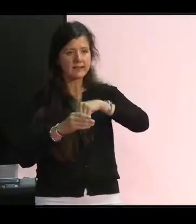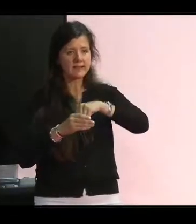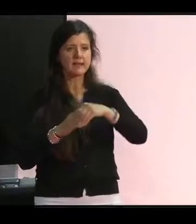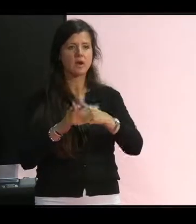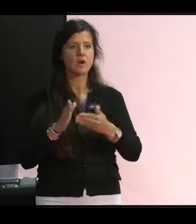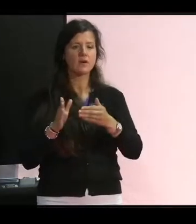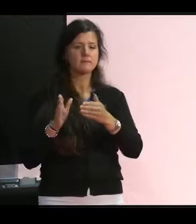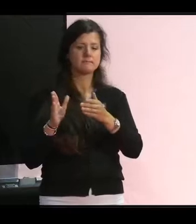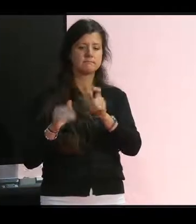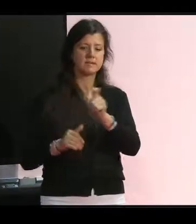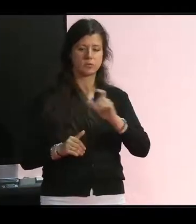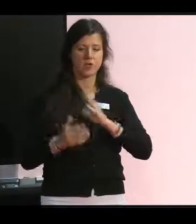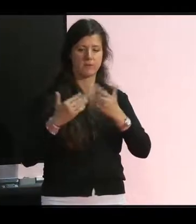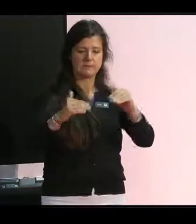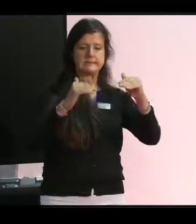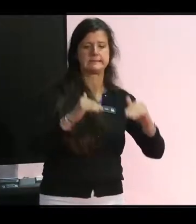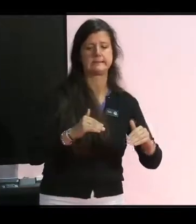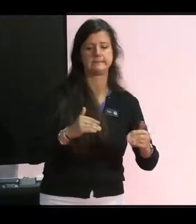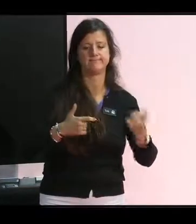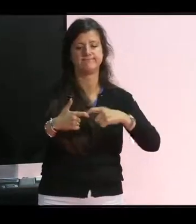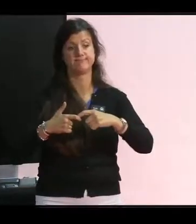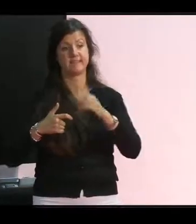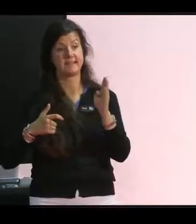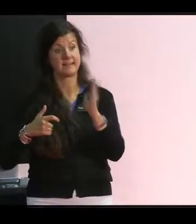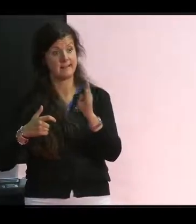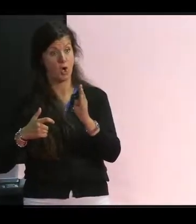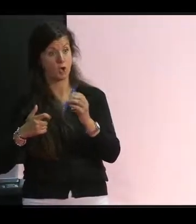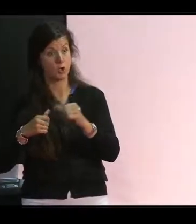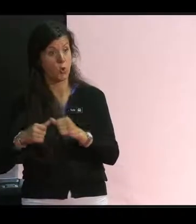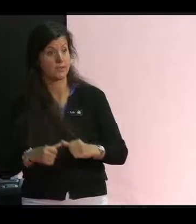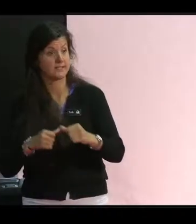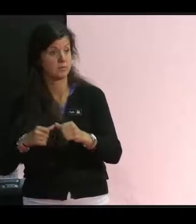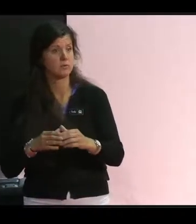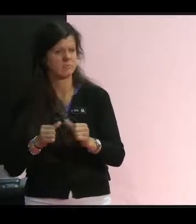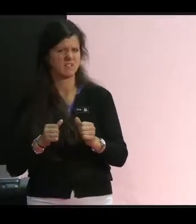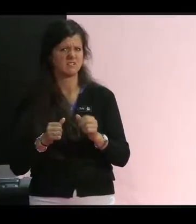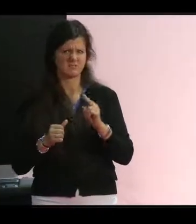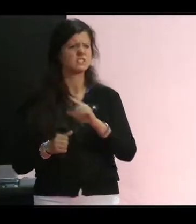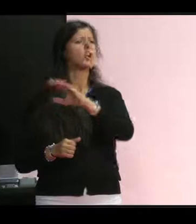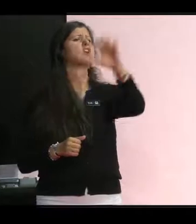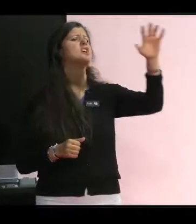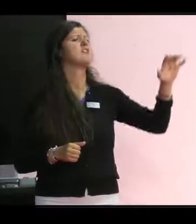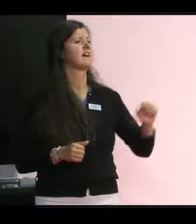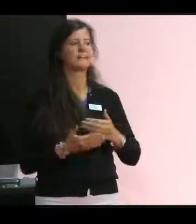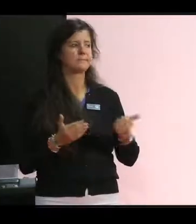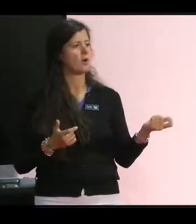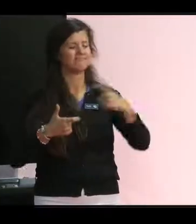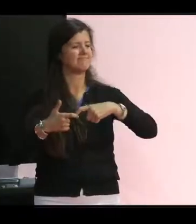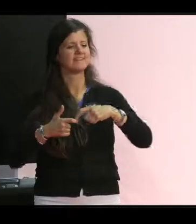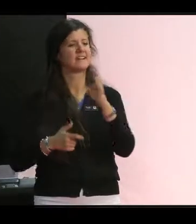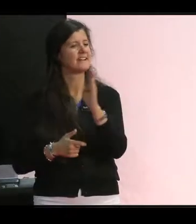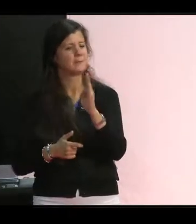personer med funktionsnedsättning i klimatrörelsen, men jag skulle också säga i alla former av rörelse, inte bara klimat, men det är det vi pratar om